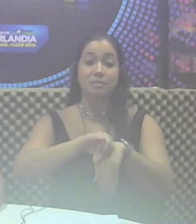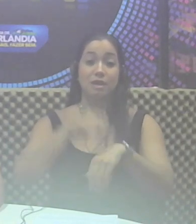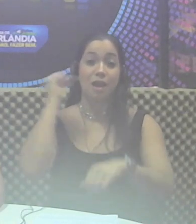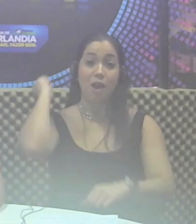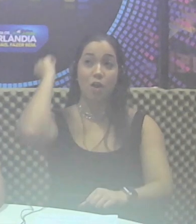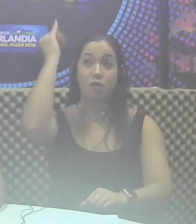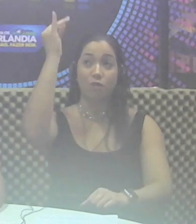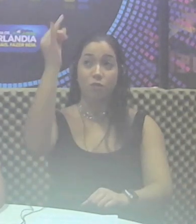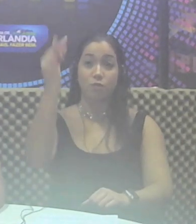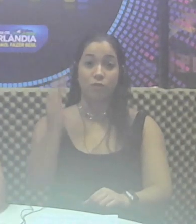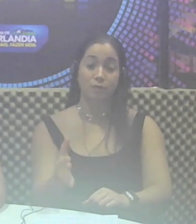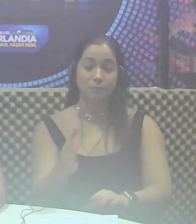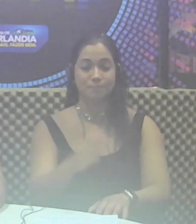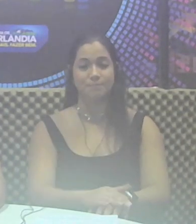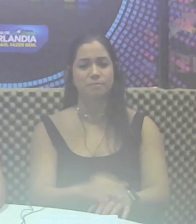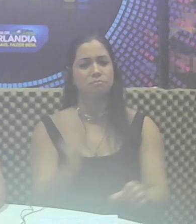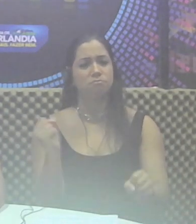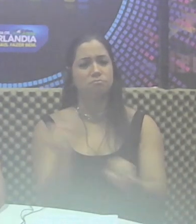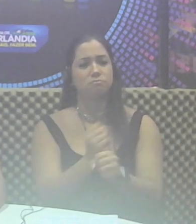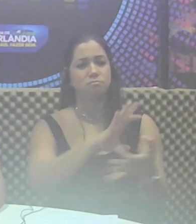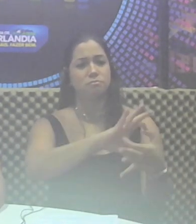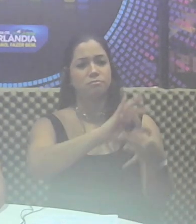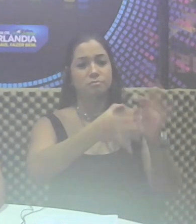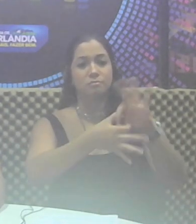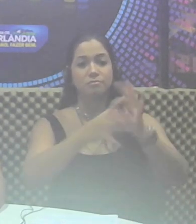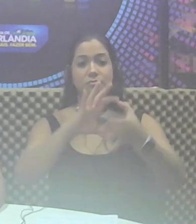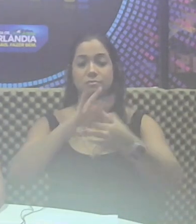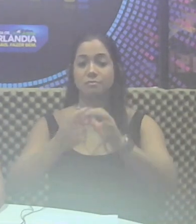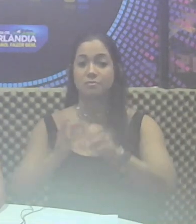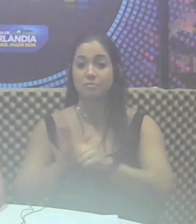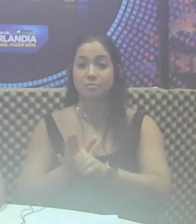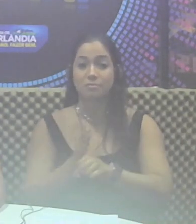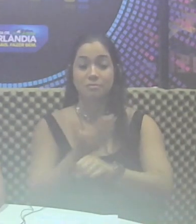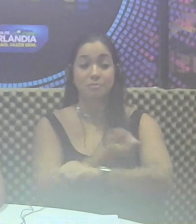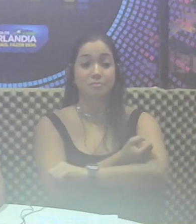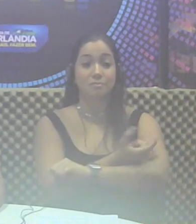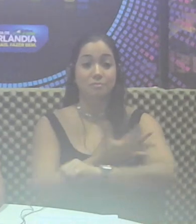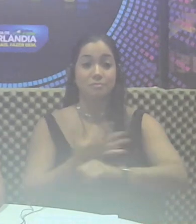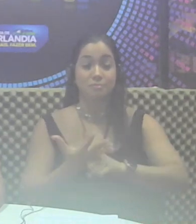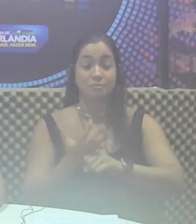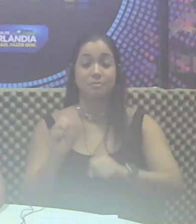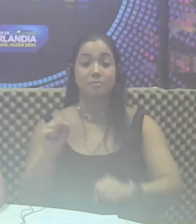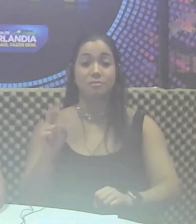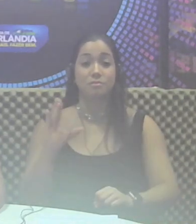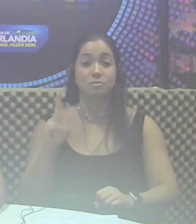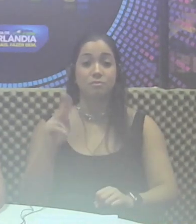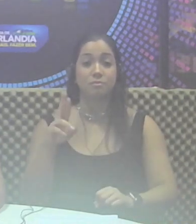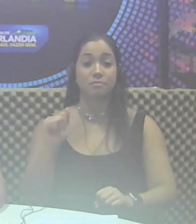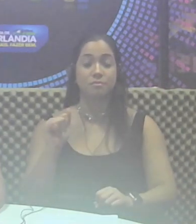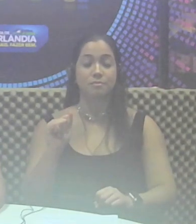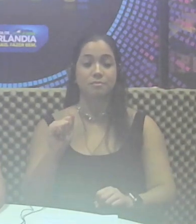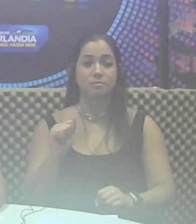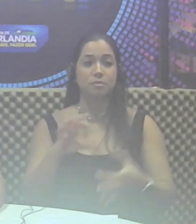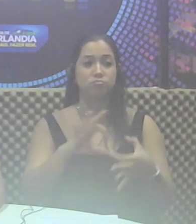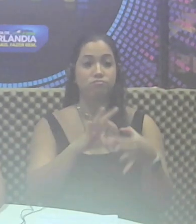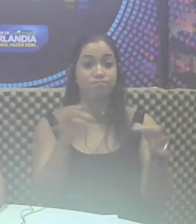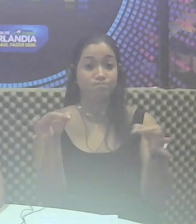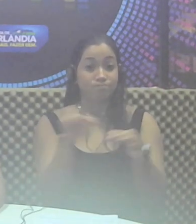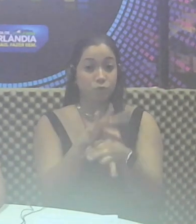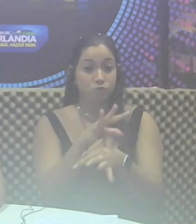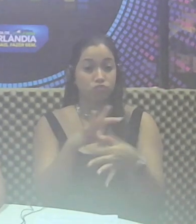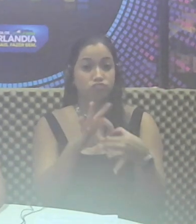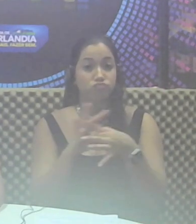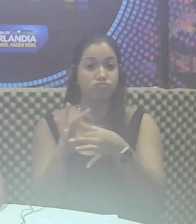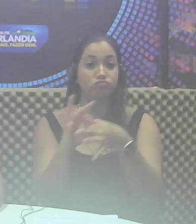bairro Alvorada. A obra interliga os sistemas de abastecimento Capim Branco e Sucupira. Após a interligação e conclusão